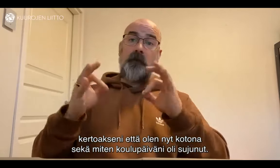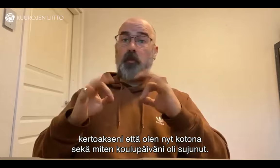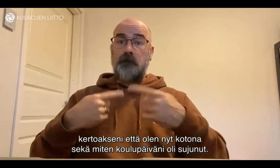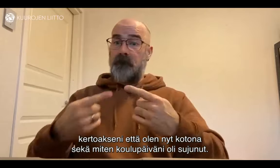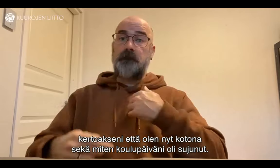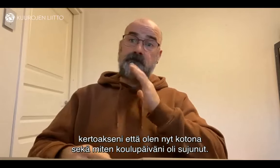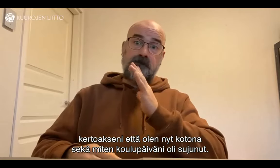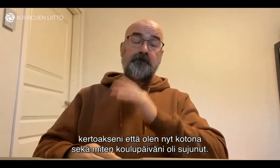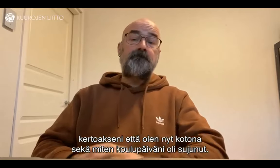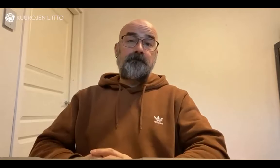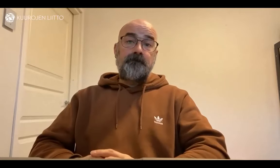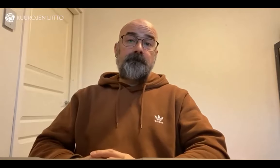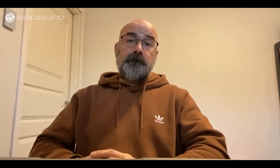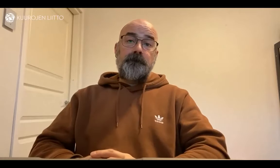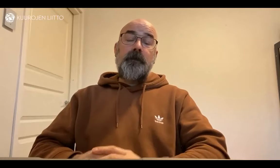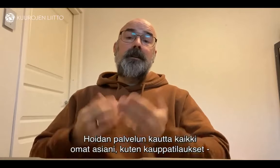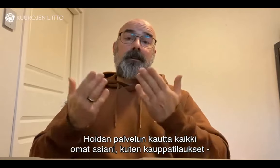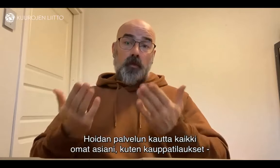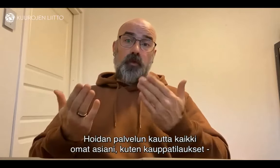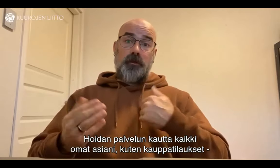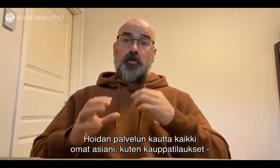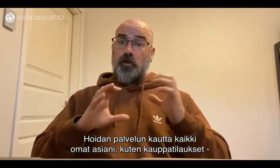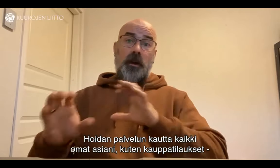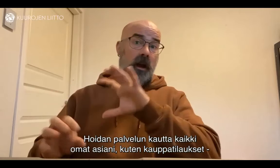Kertoakseni, että olen nyt kotona ja miten koulupäiväni oli sujunut.